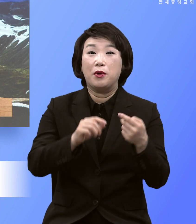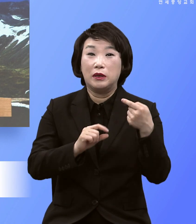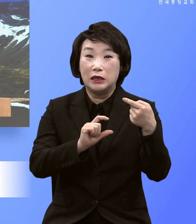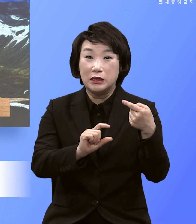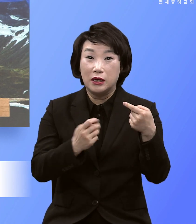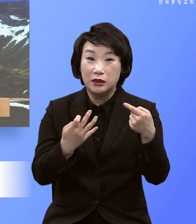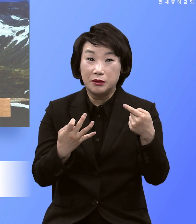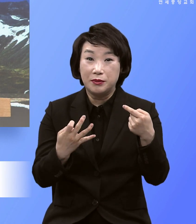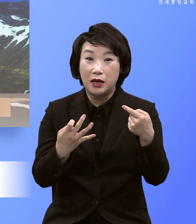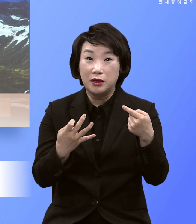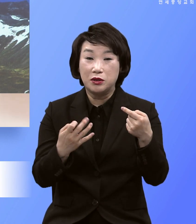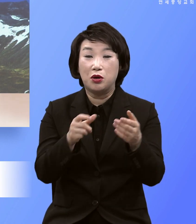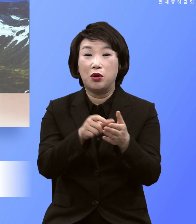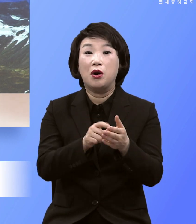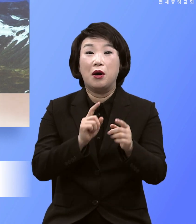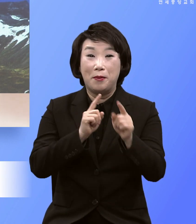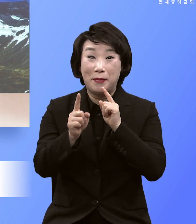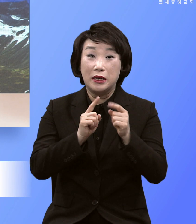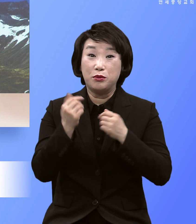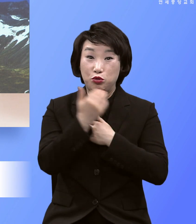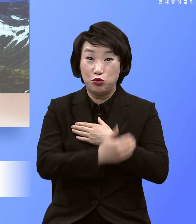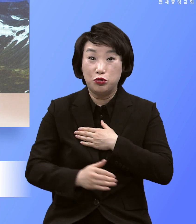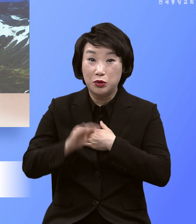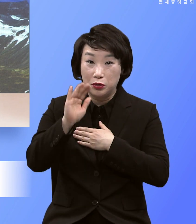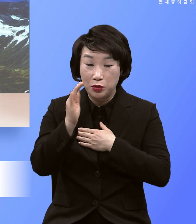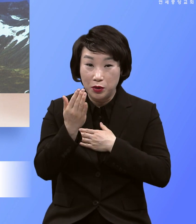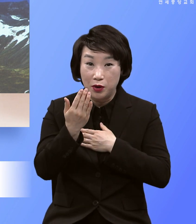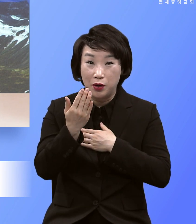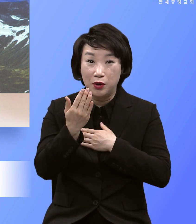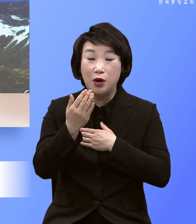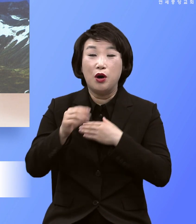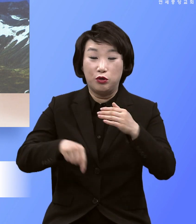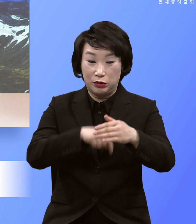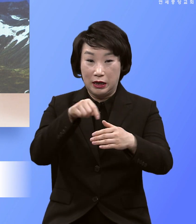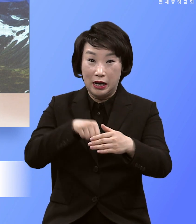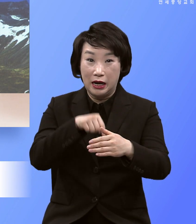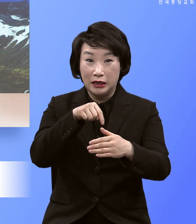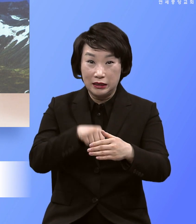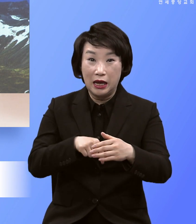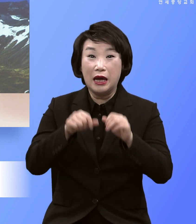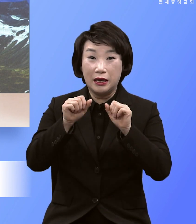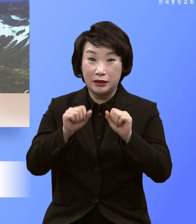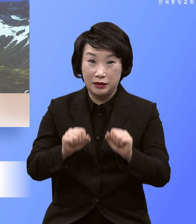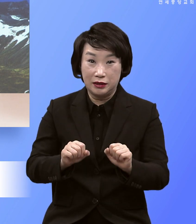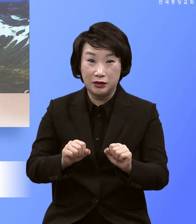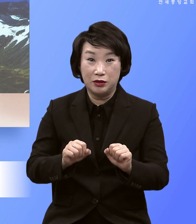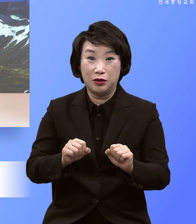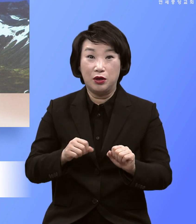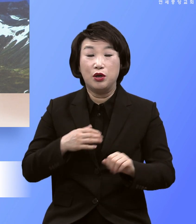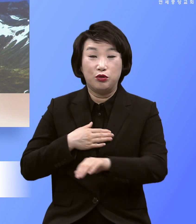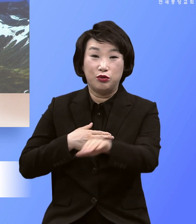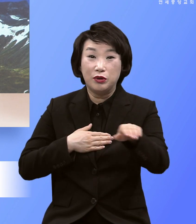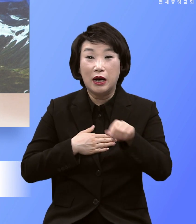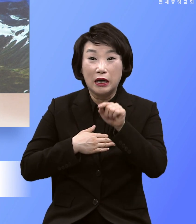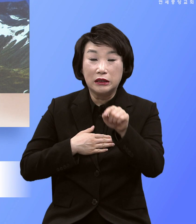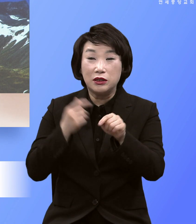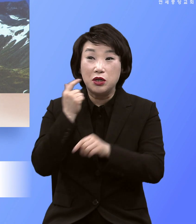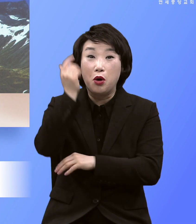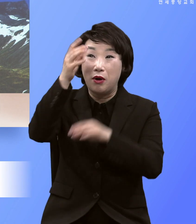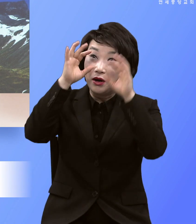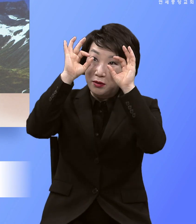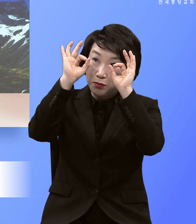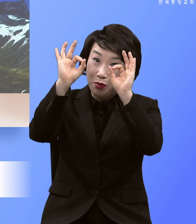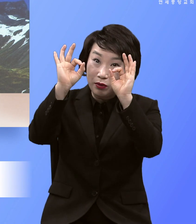14절에 말씀이 육신이 되어 우리 가운데 거하심에 우리가 그